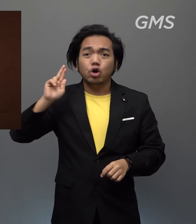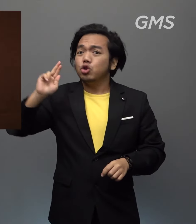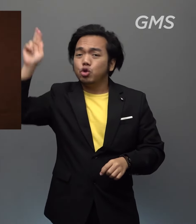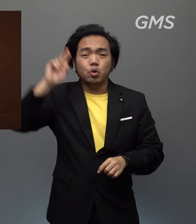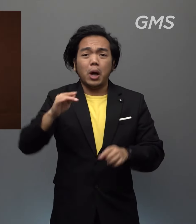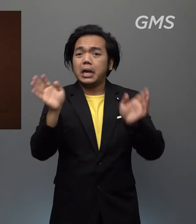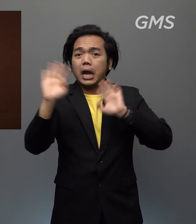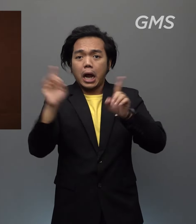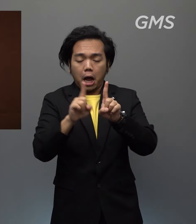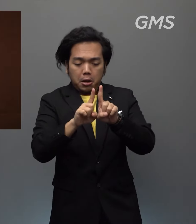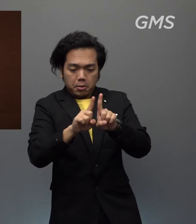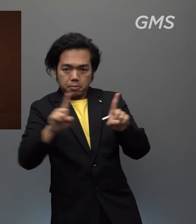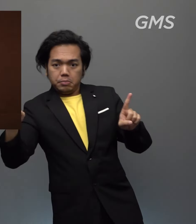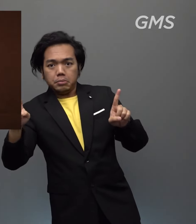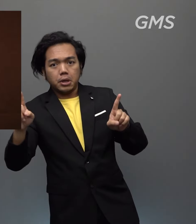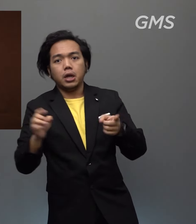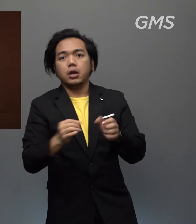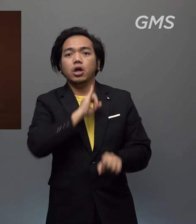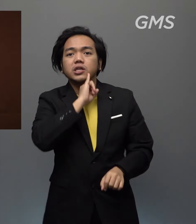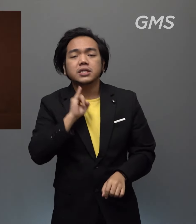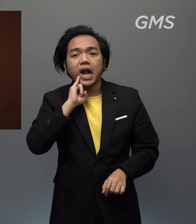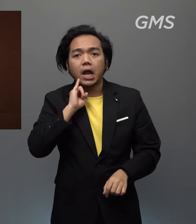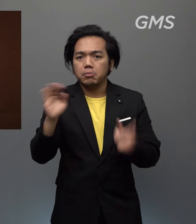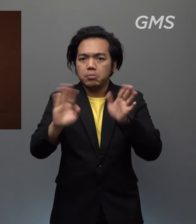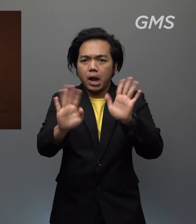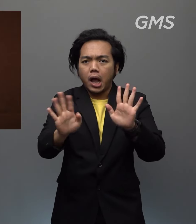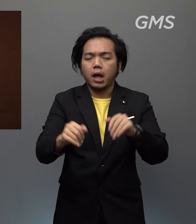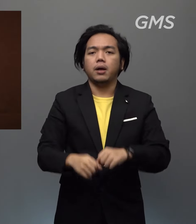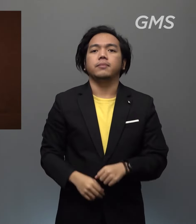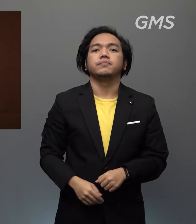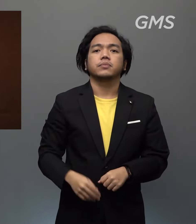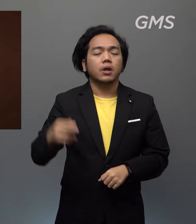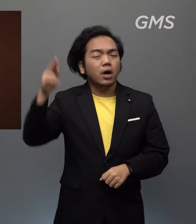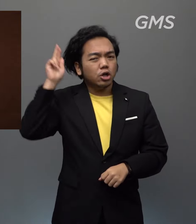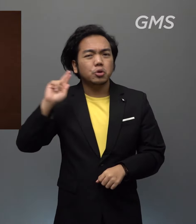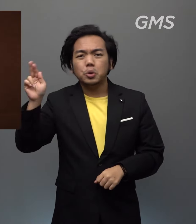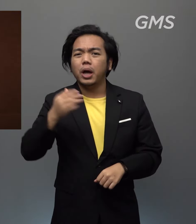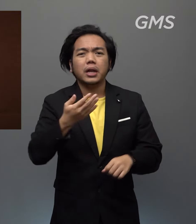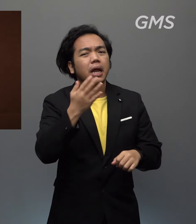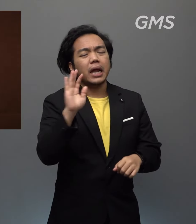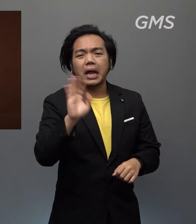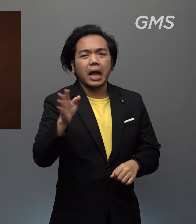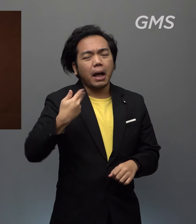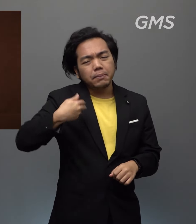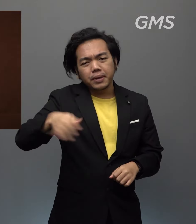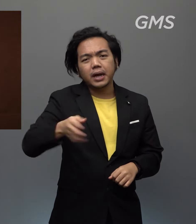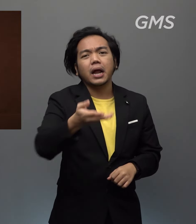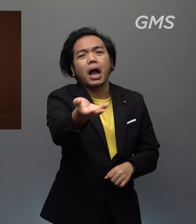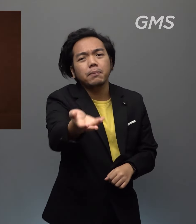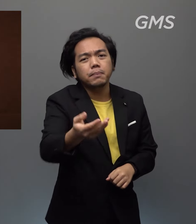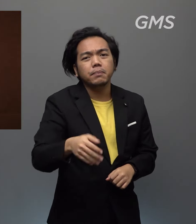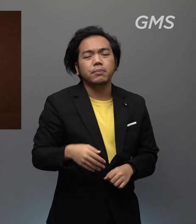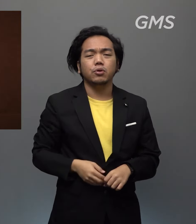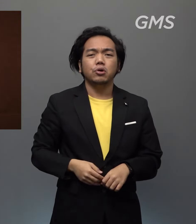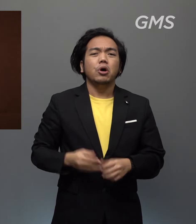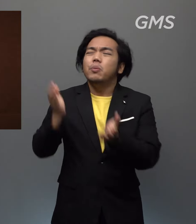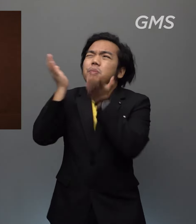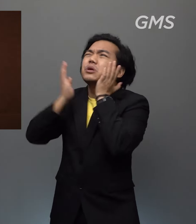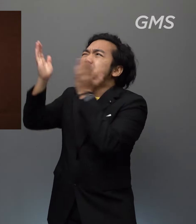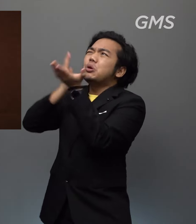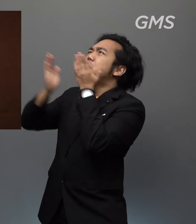Tuhan tidak membiarkanmu sekian waktu lamanya berseru kepadanya. Oleh